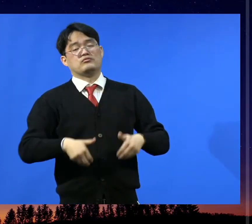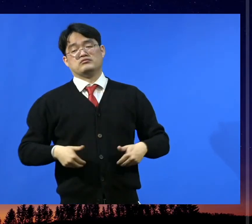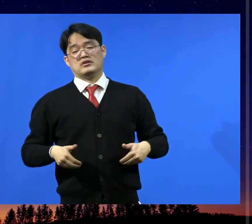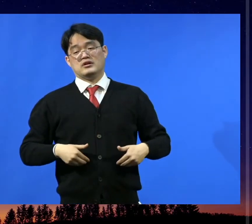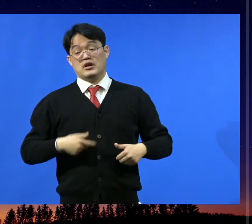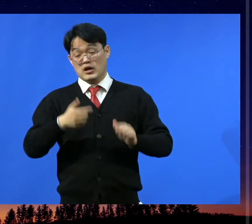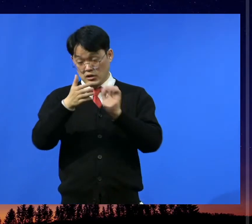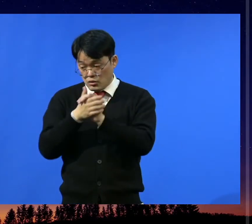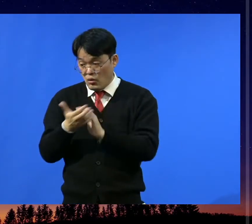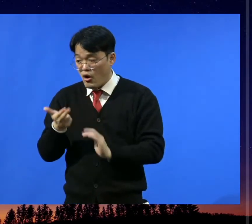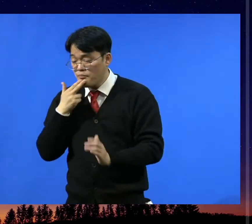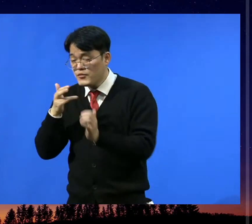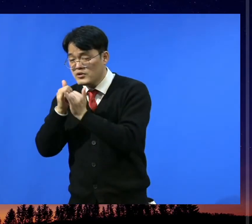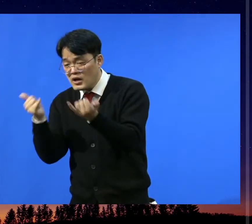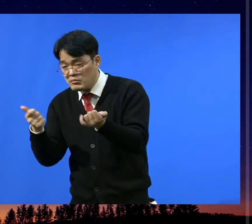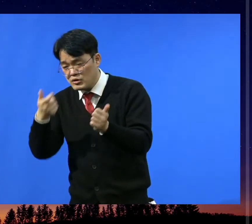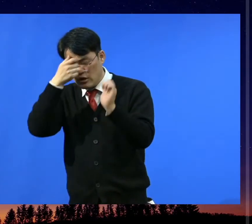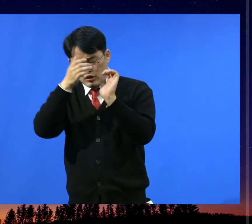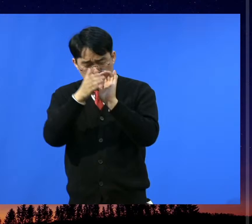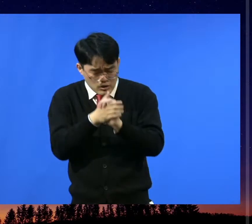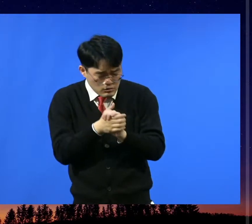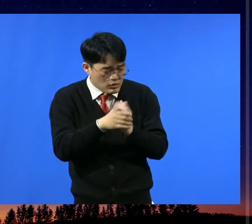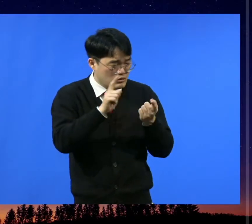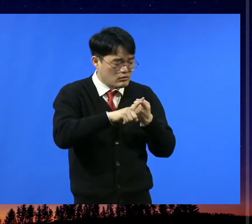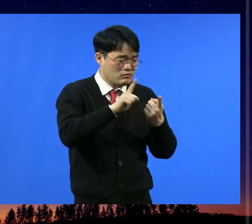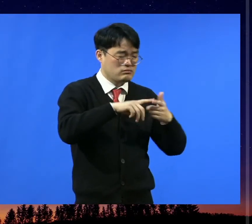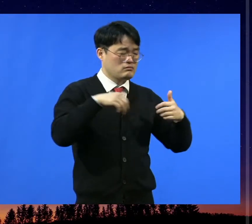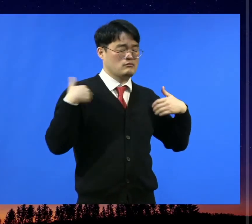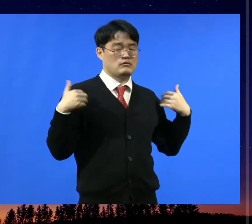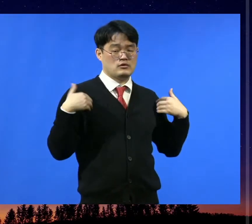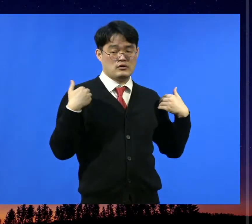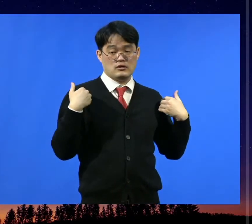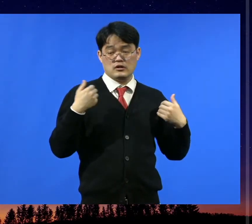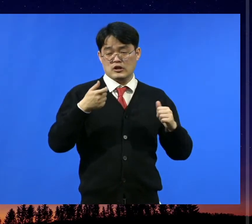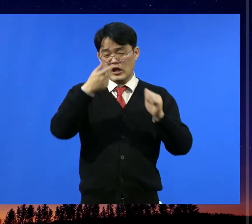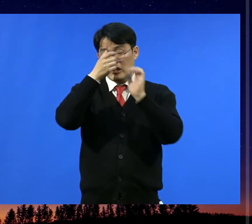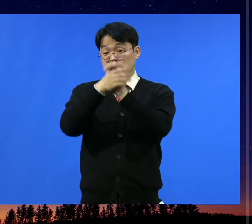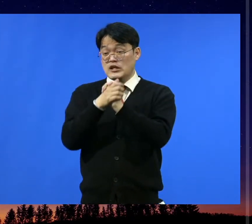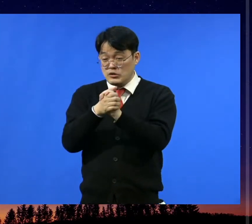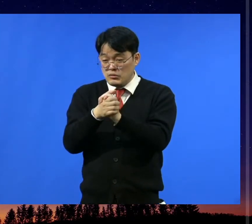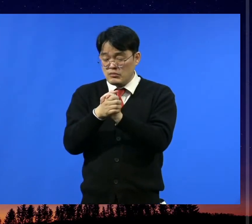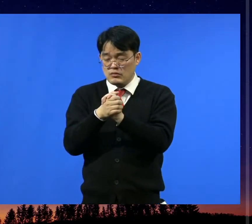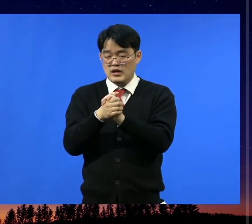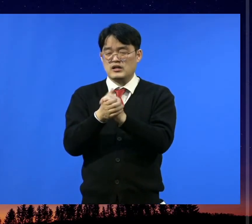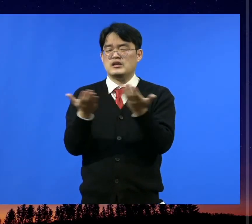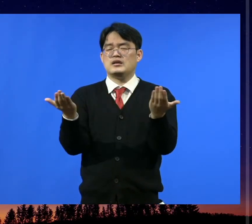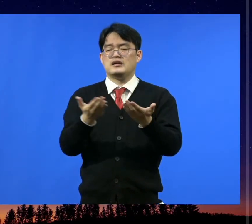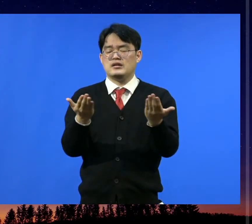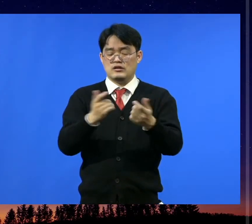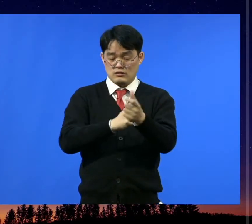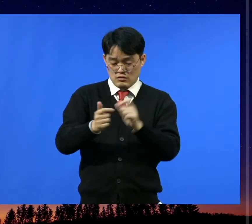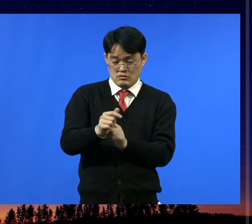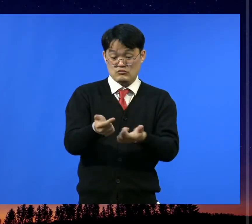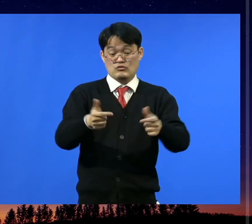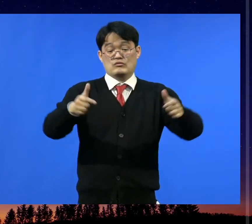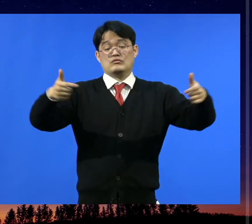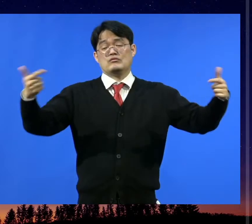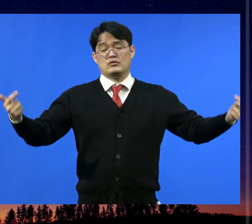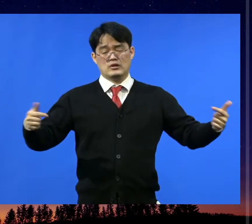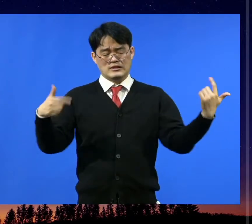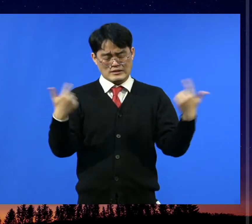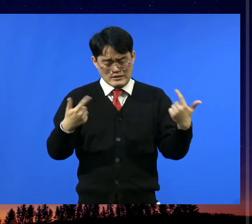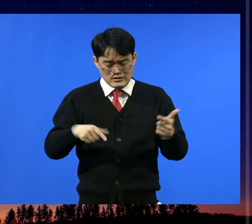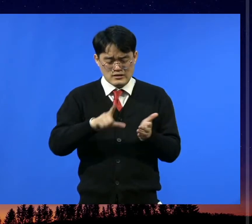안 보여. 그러나 기도 생활을 늘 하는 사람들은 기도할 게 계속 많아져 가는 겁니다. 그 시간이 늘 부족하게 되는